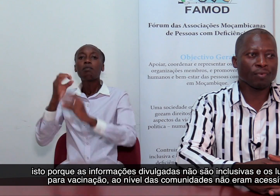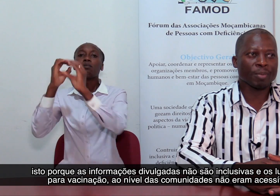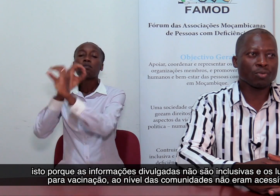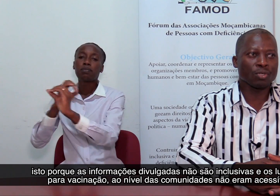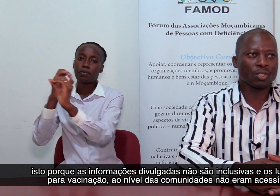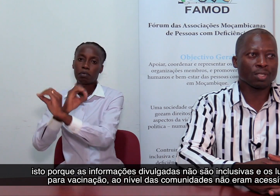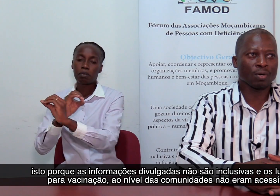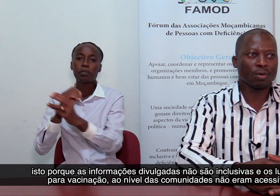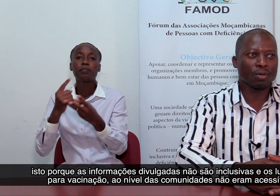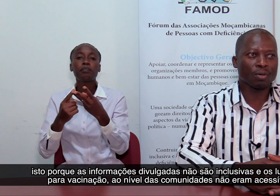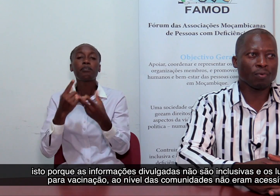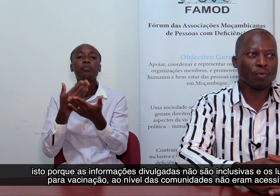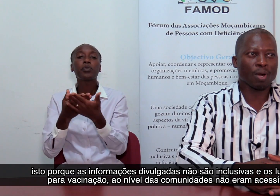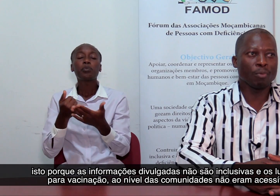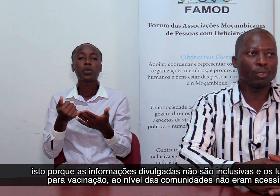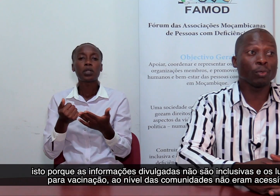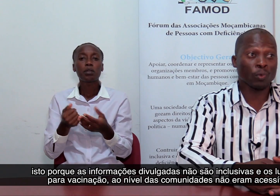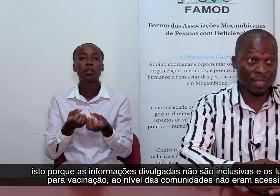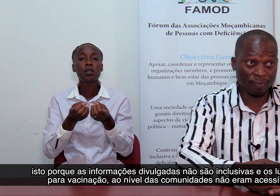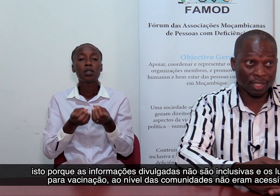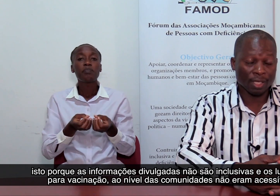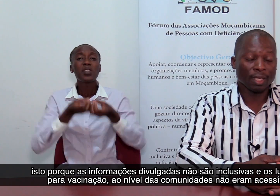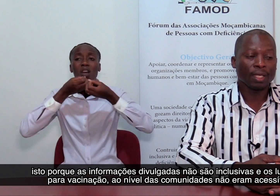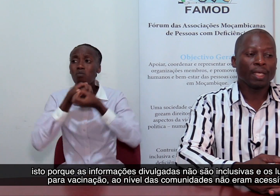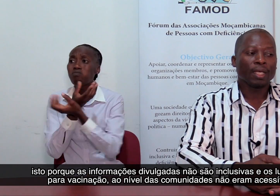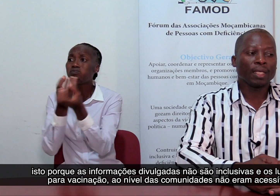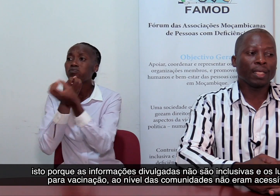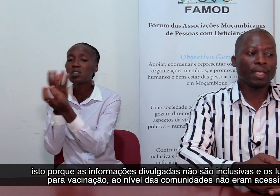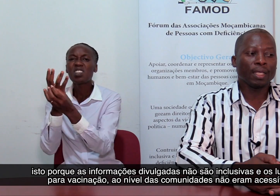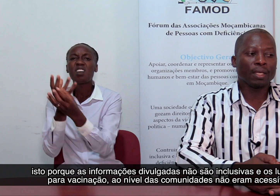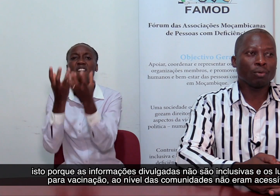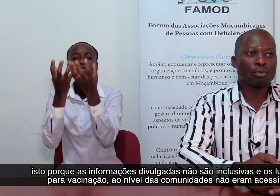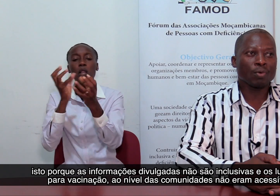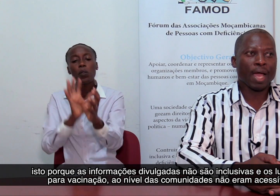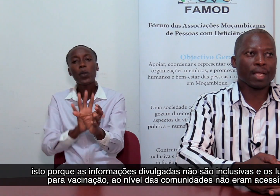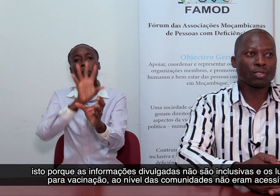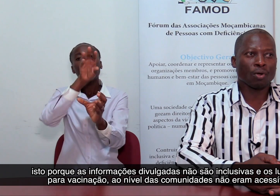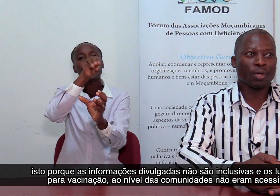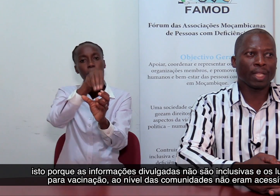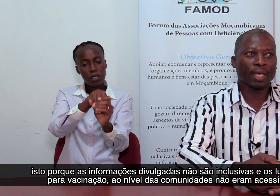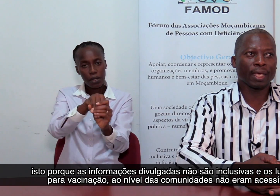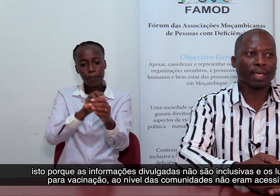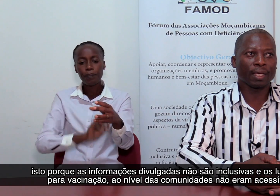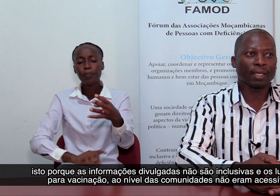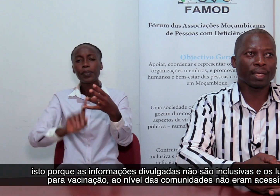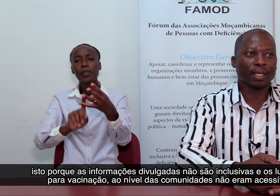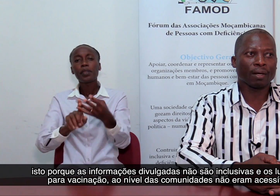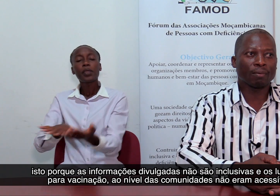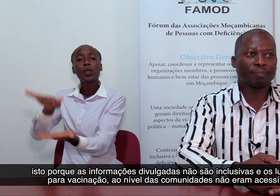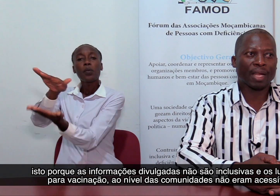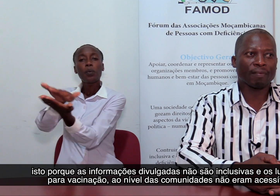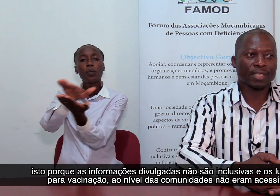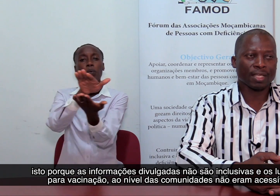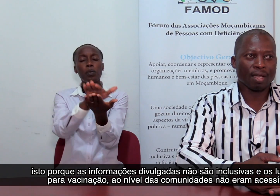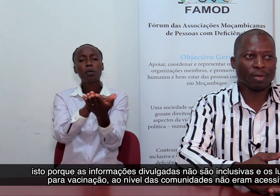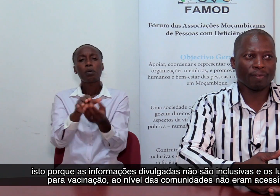as informações não foram muito inclusivas e os lugares onde eram